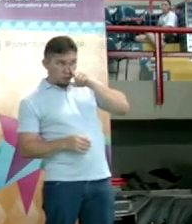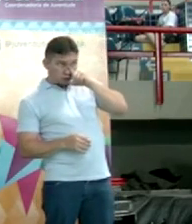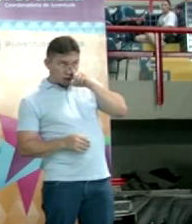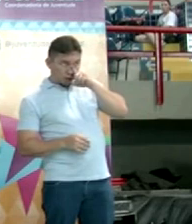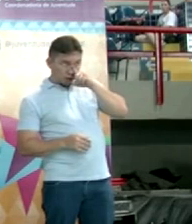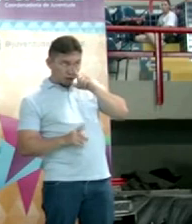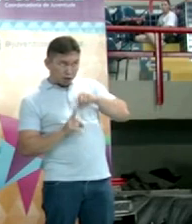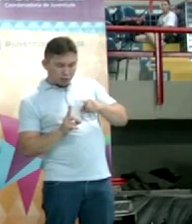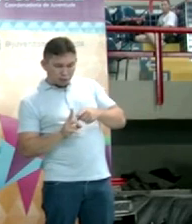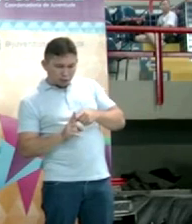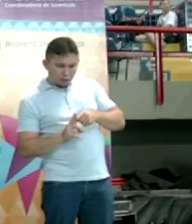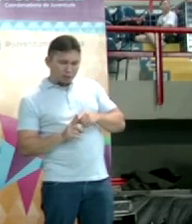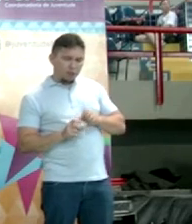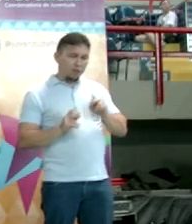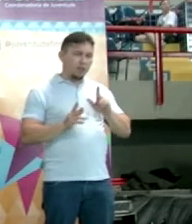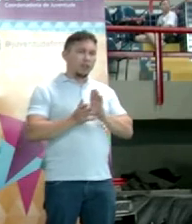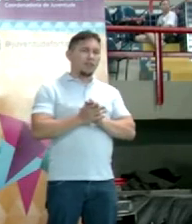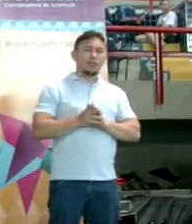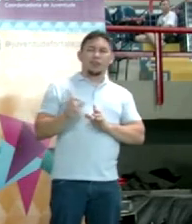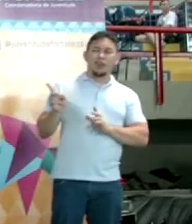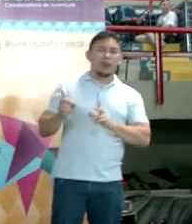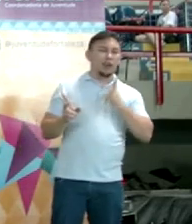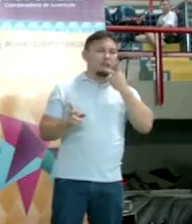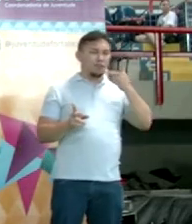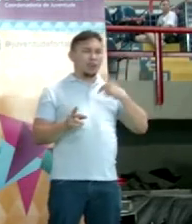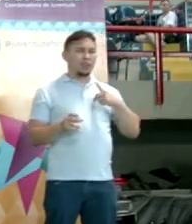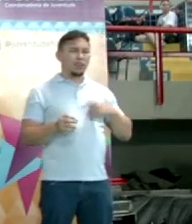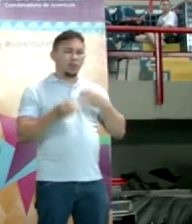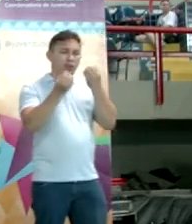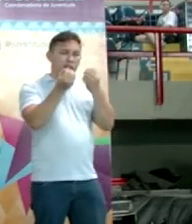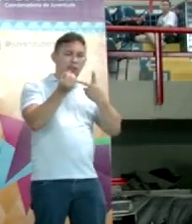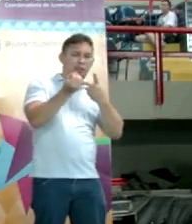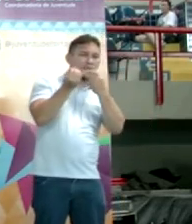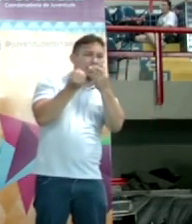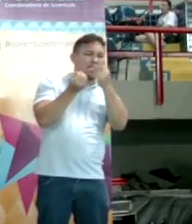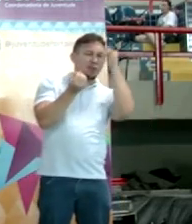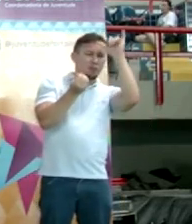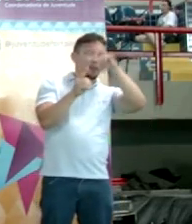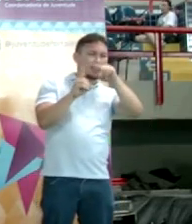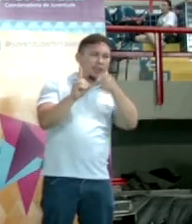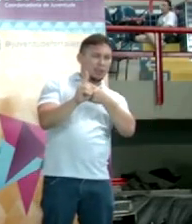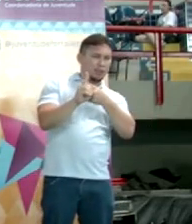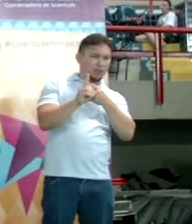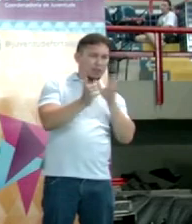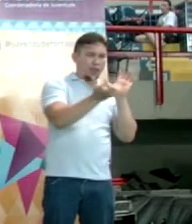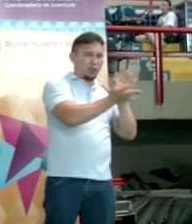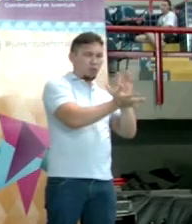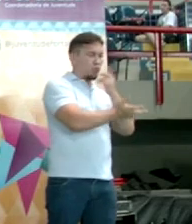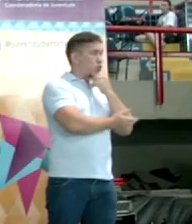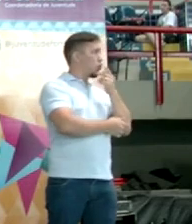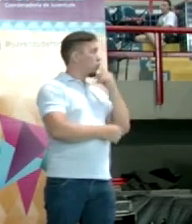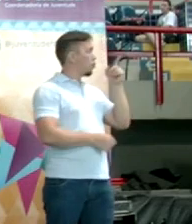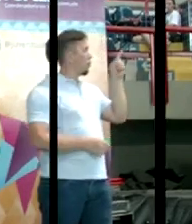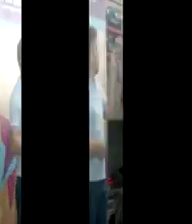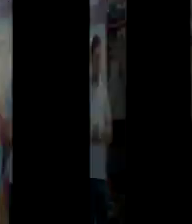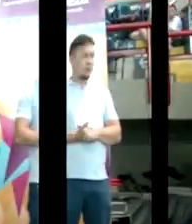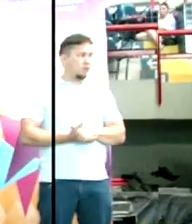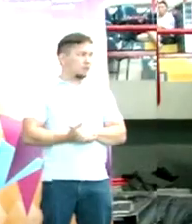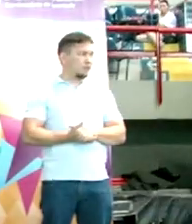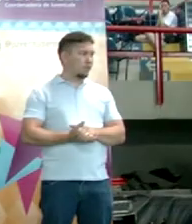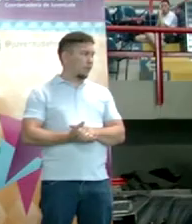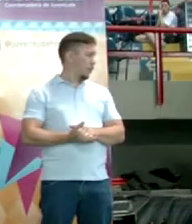Vasectomia, né? Vou só pegar aqui rapidamente. Vasectomia é o seguinte, só botar aqui numa imagem que eu acho que vai ajudar